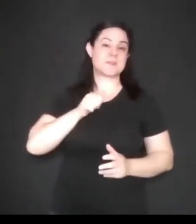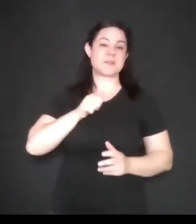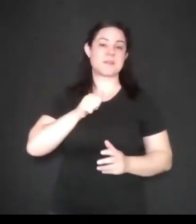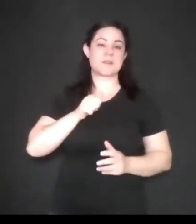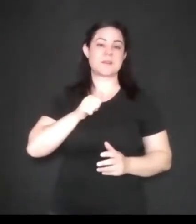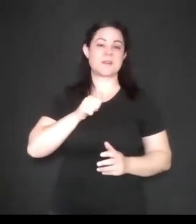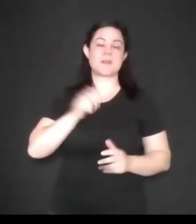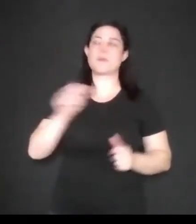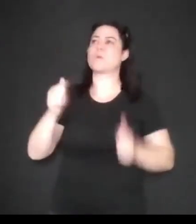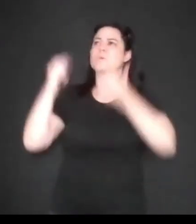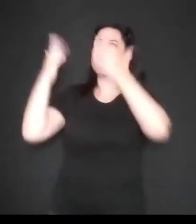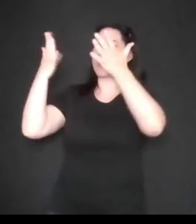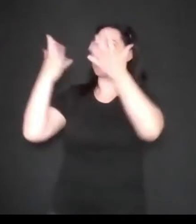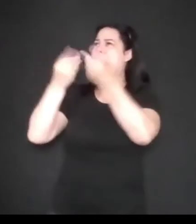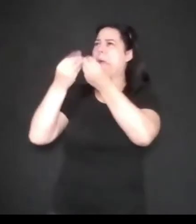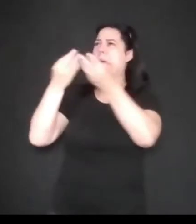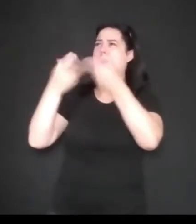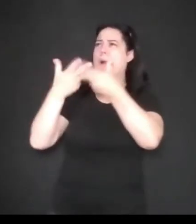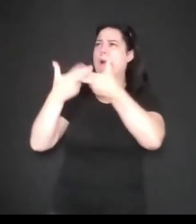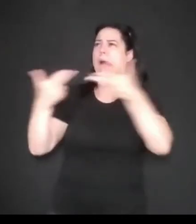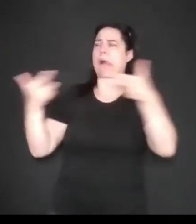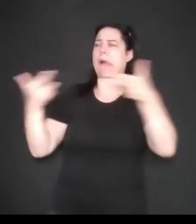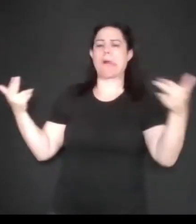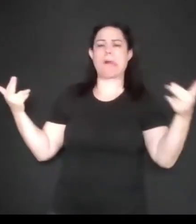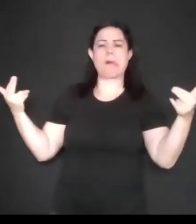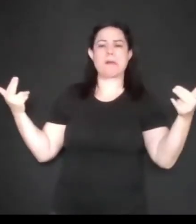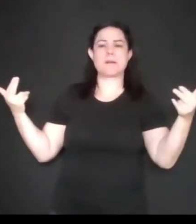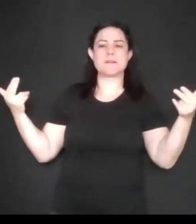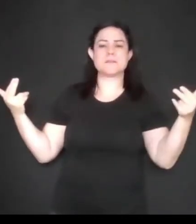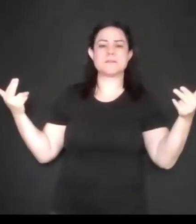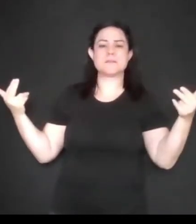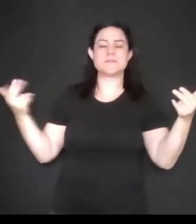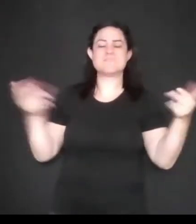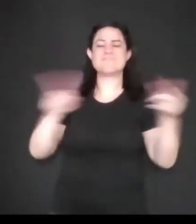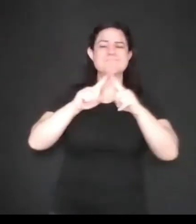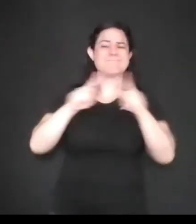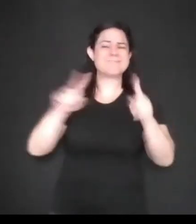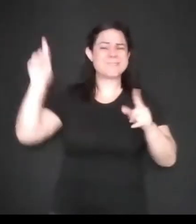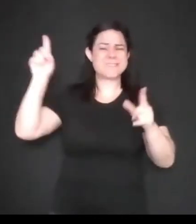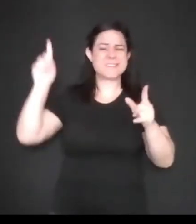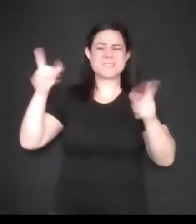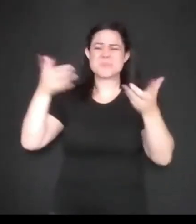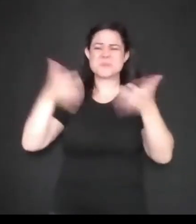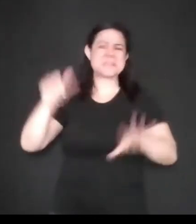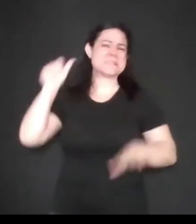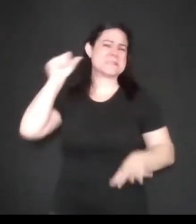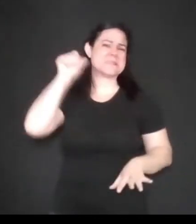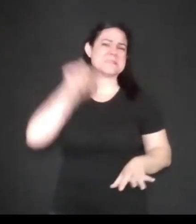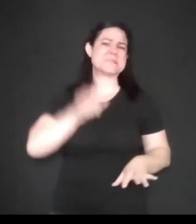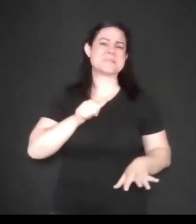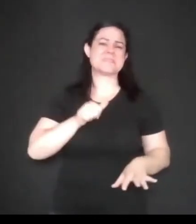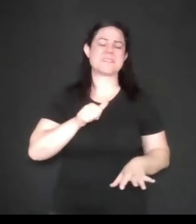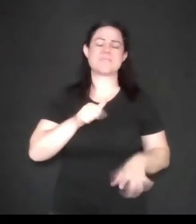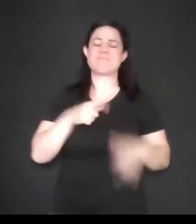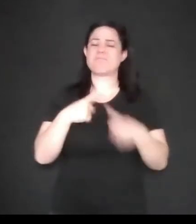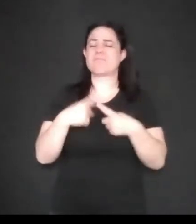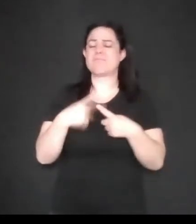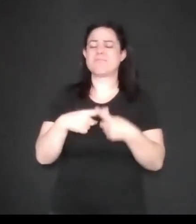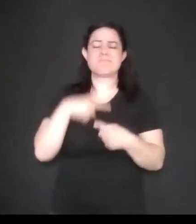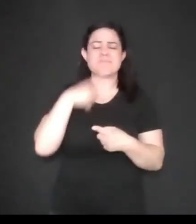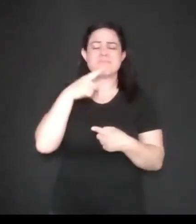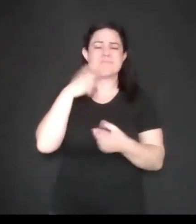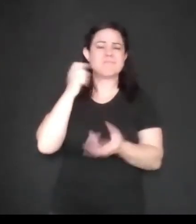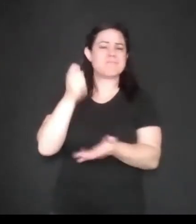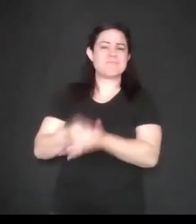monte de sacrifícios. Não é sacrifícios que Deus quer. Eles são insuficientes. Então